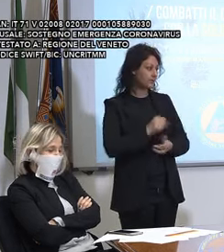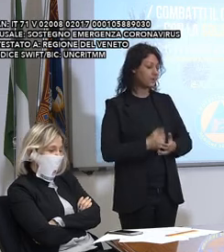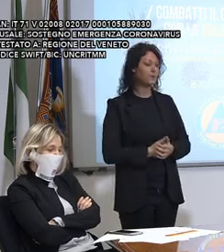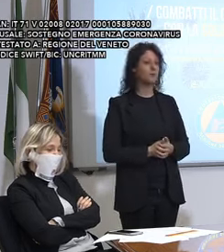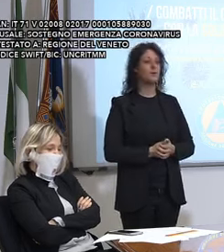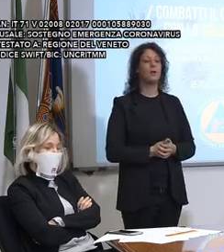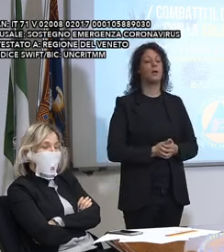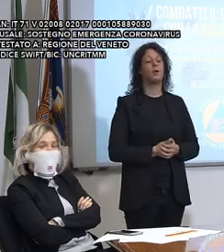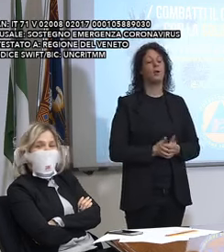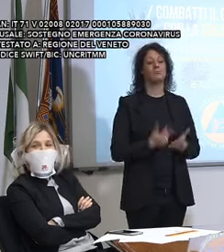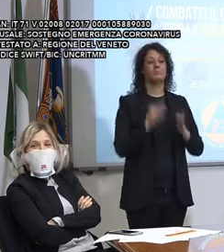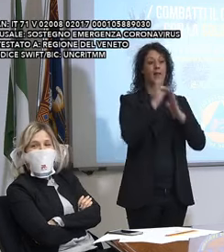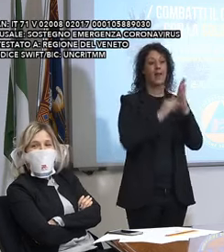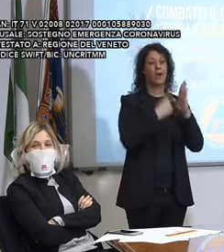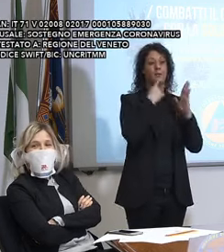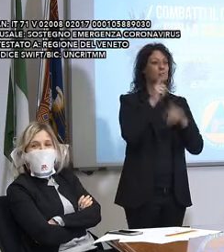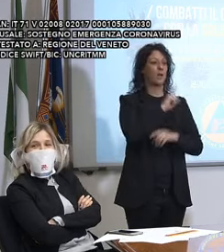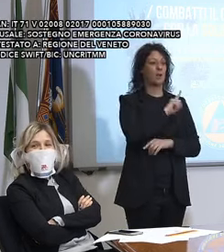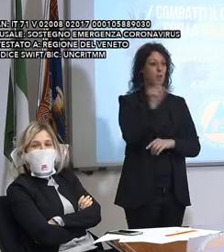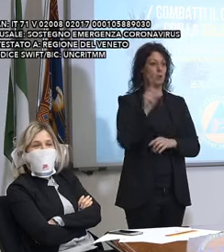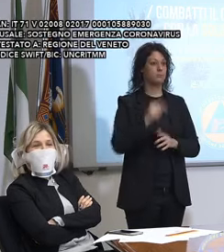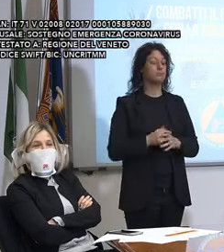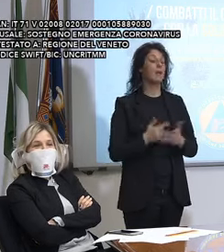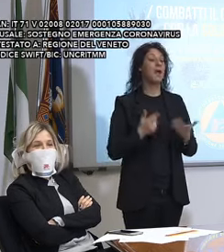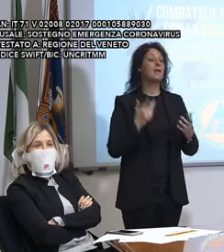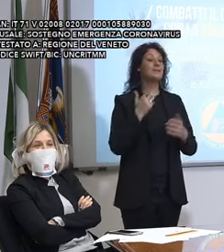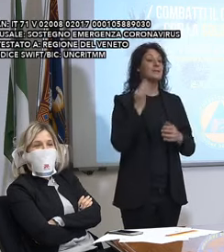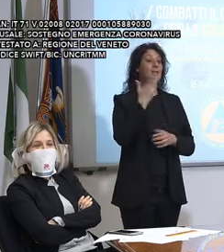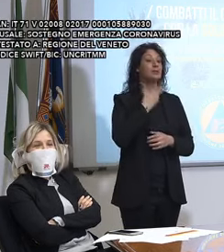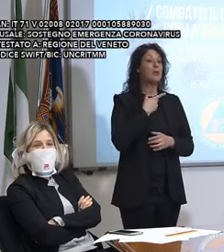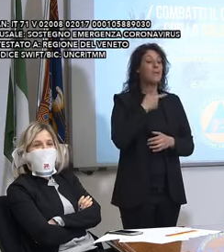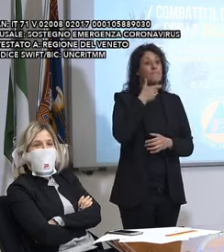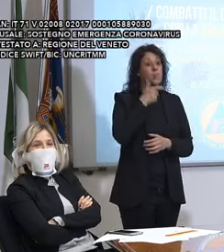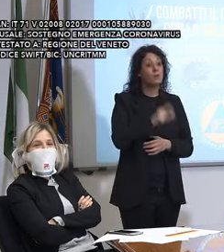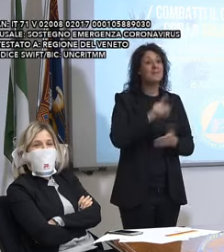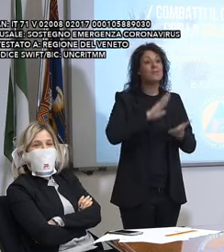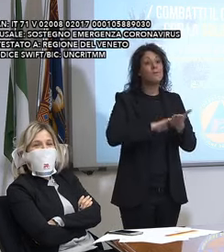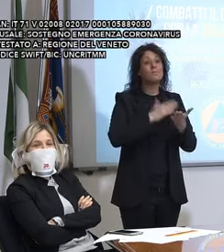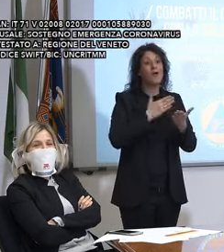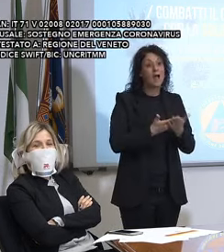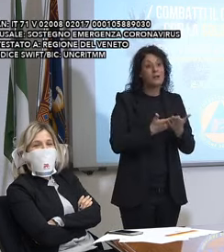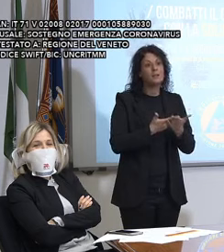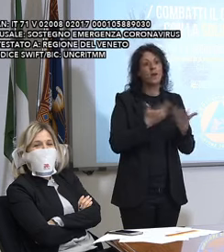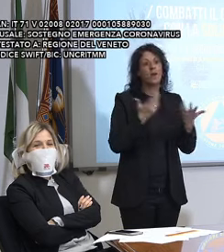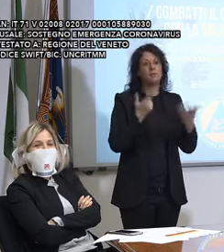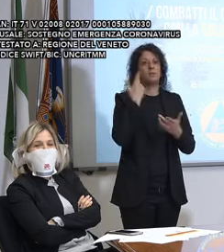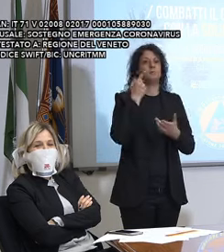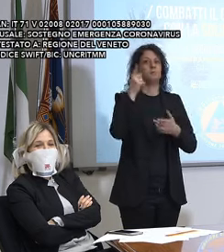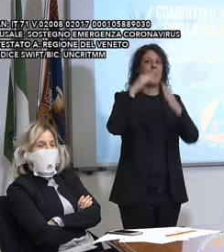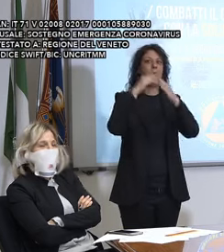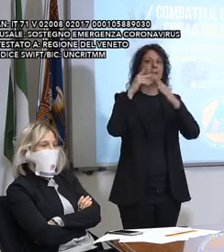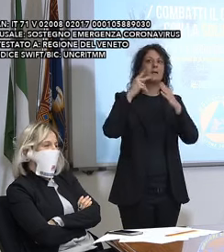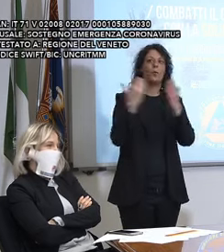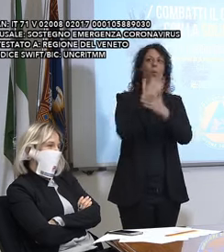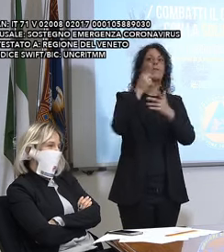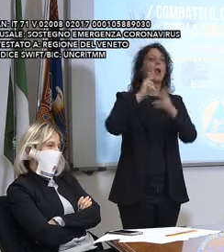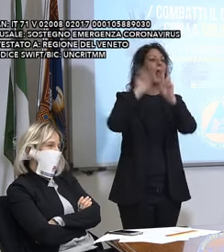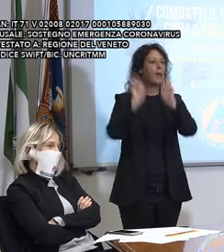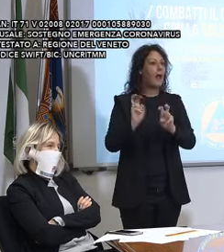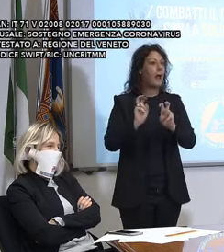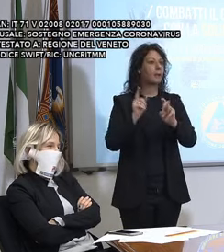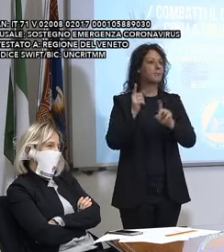in linea di principio, però se c'è una valida motivazione, se uno dice mi ha suonato l'allarme, ho avuto un problema